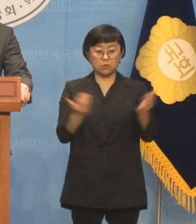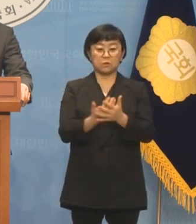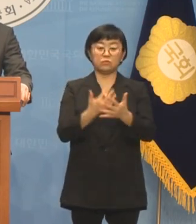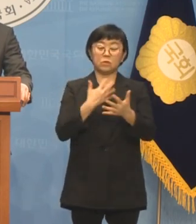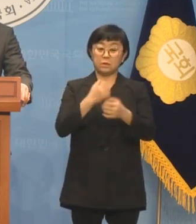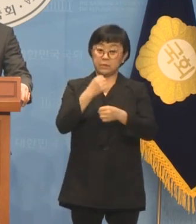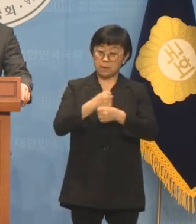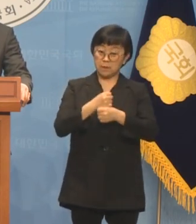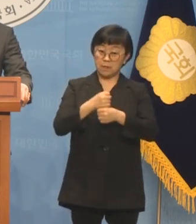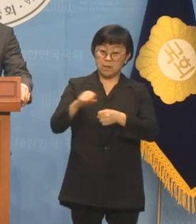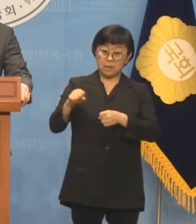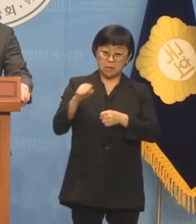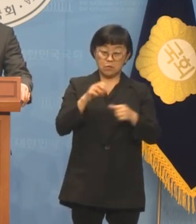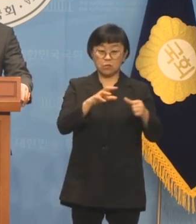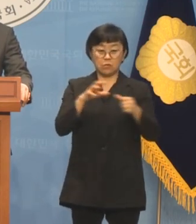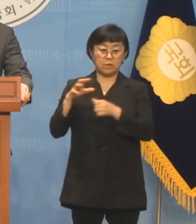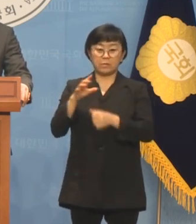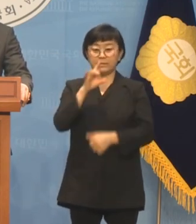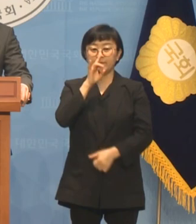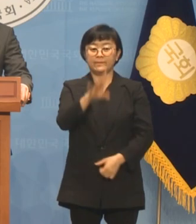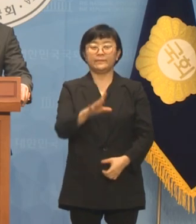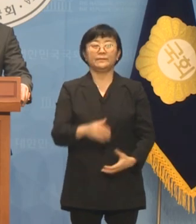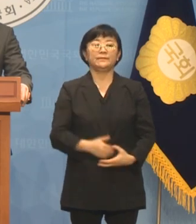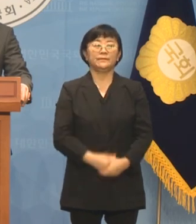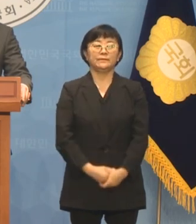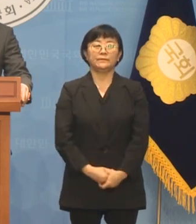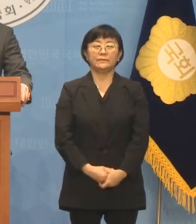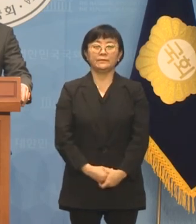하는 힘으로 활용되어서는 안 됩니다.